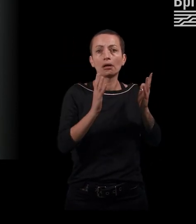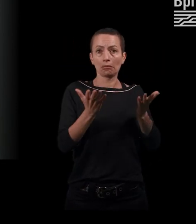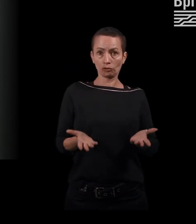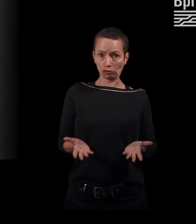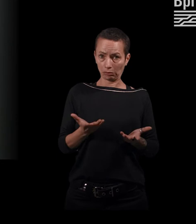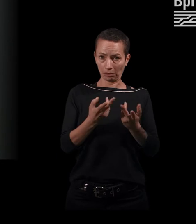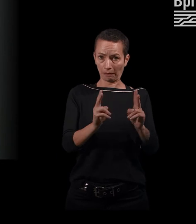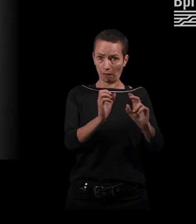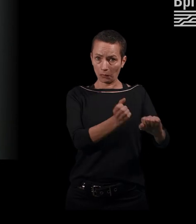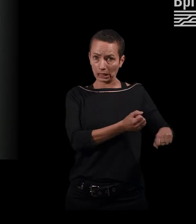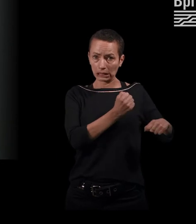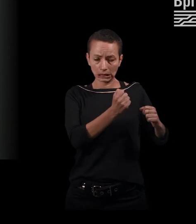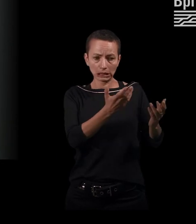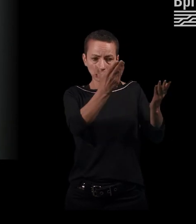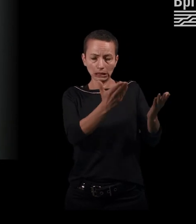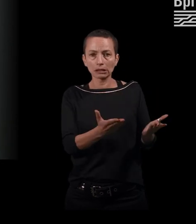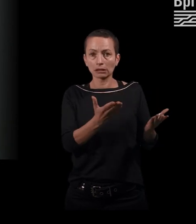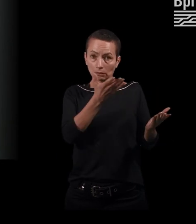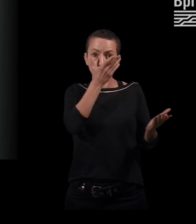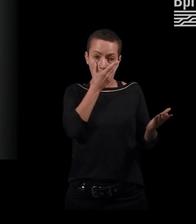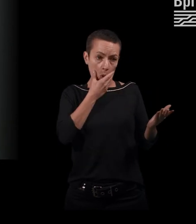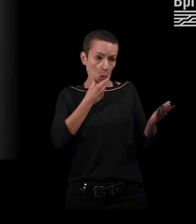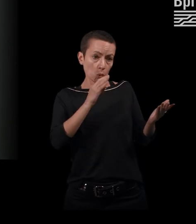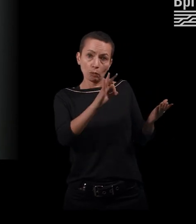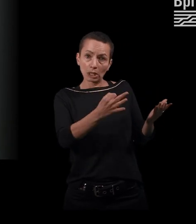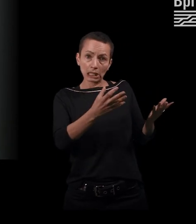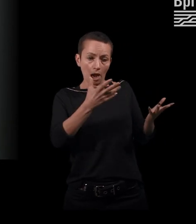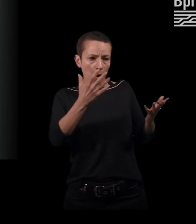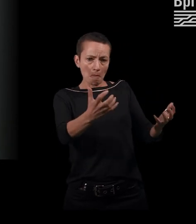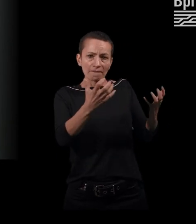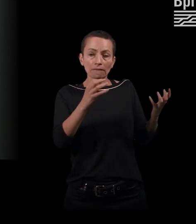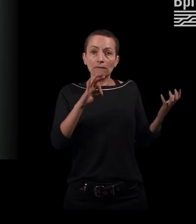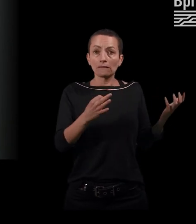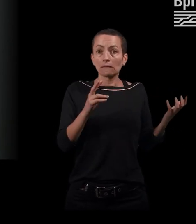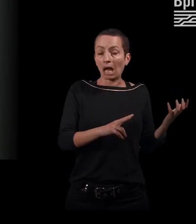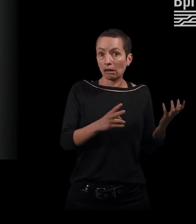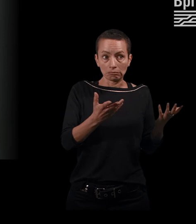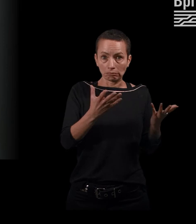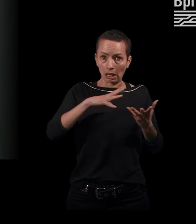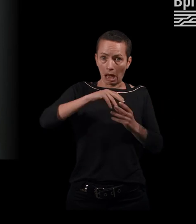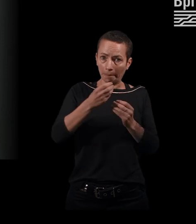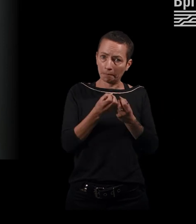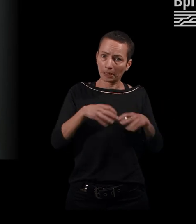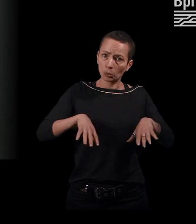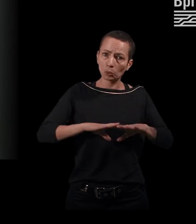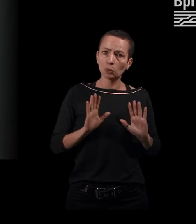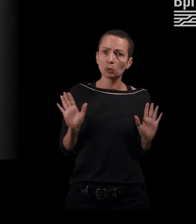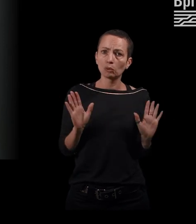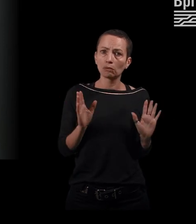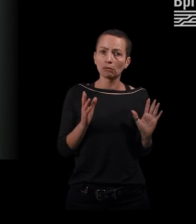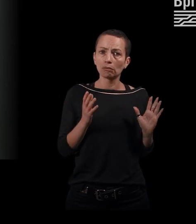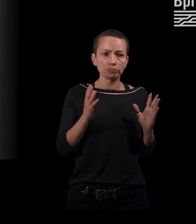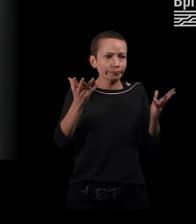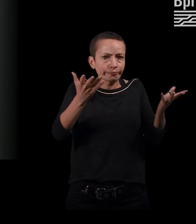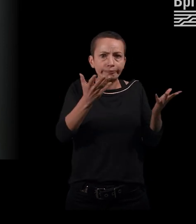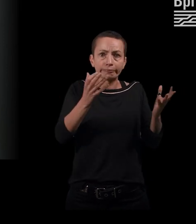aujourd'hui, même si elle reste esthétiquement éblouissante, Venise a perdu son âme aujourd'hui. Ce n'est plus une ville marchande, c'est